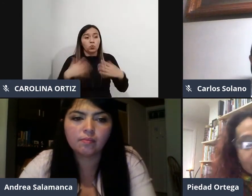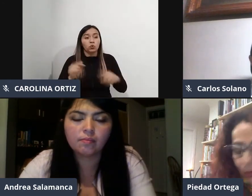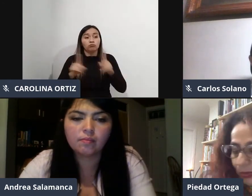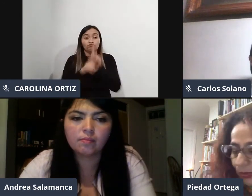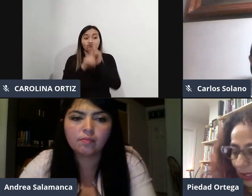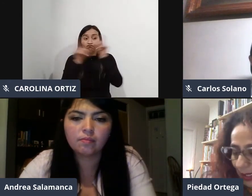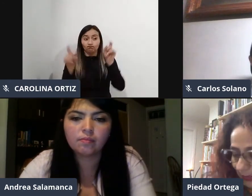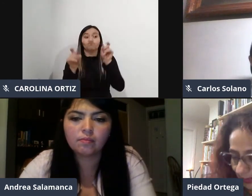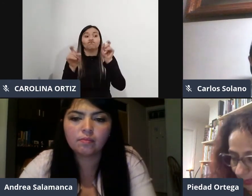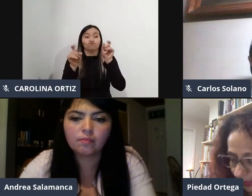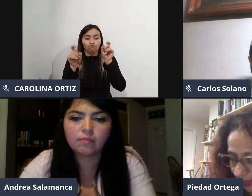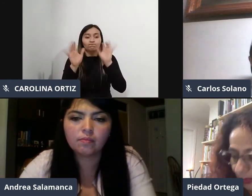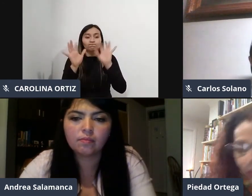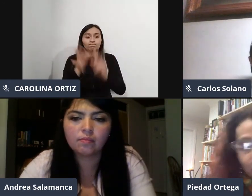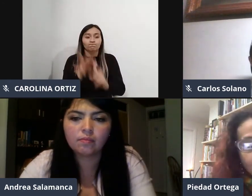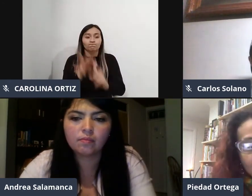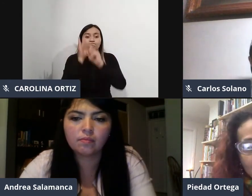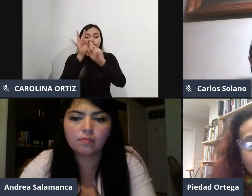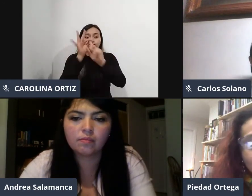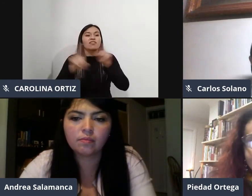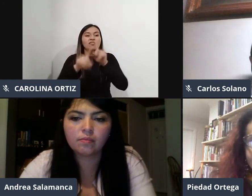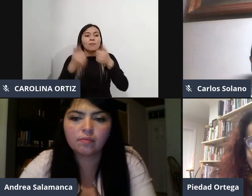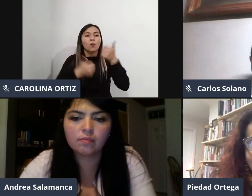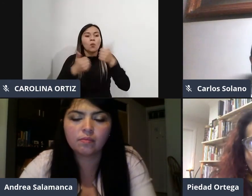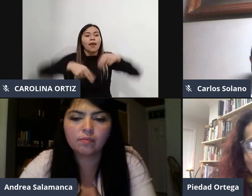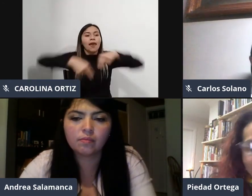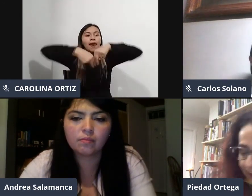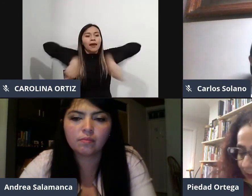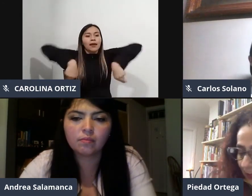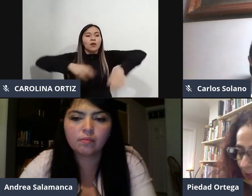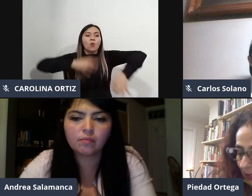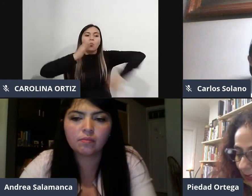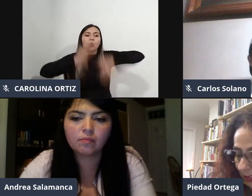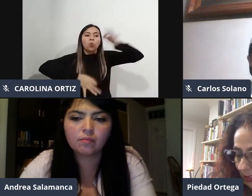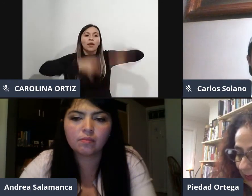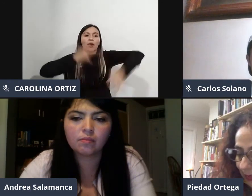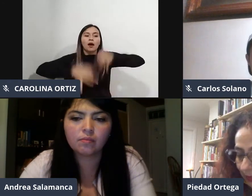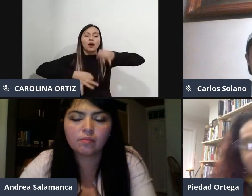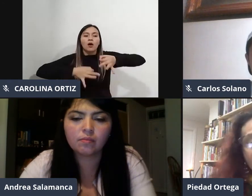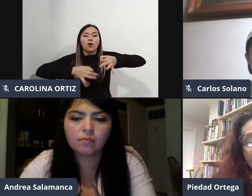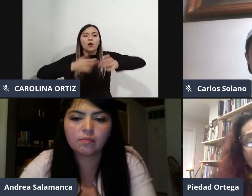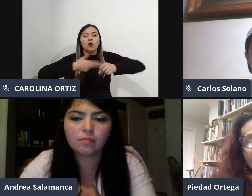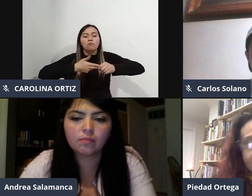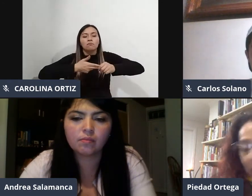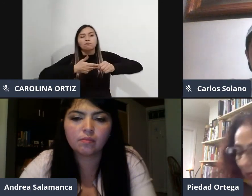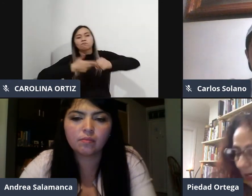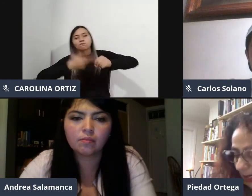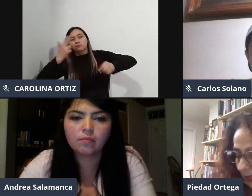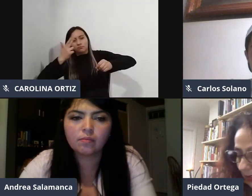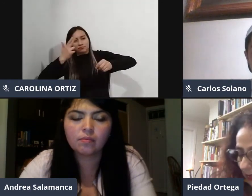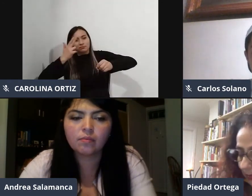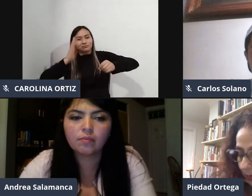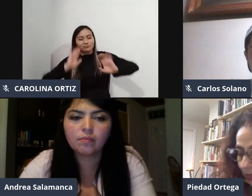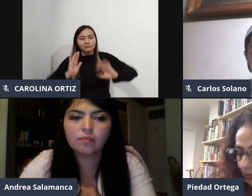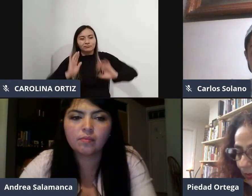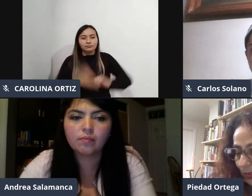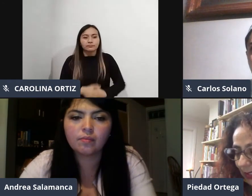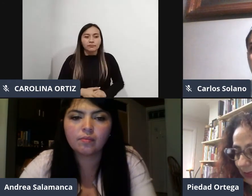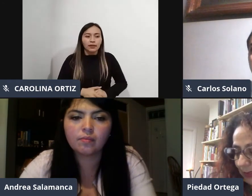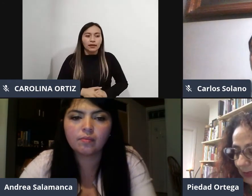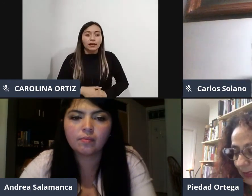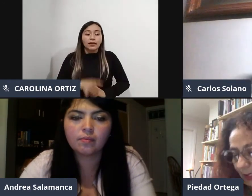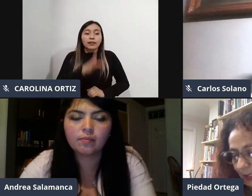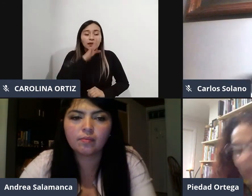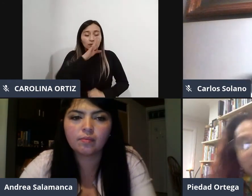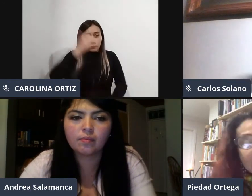en torno a género, cuidado y disidencia. Y este tema lo va a trabajar las profesoras